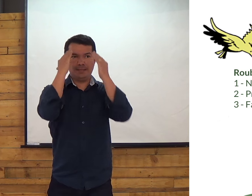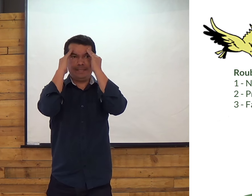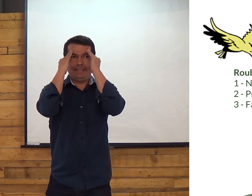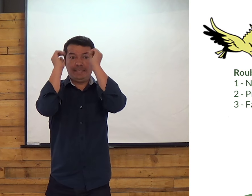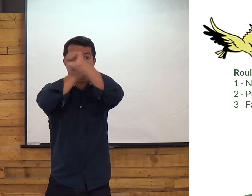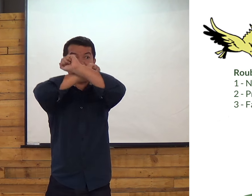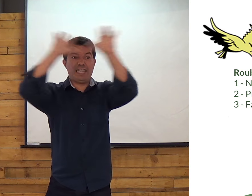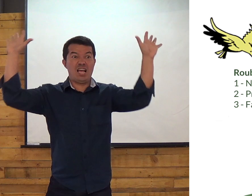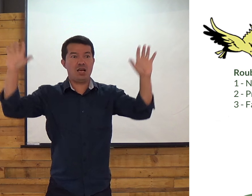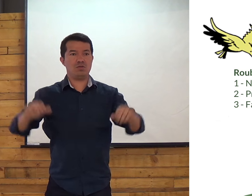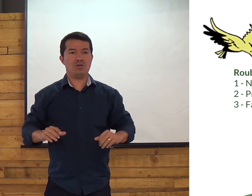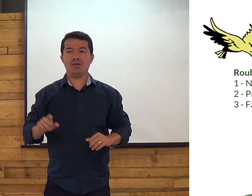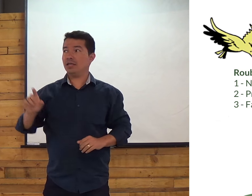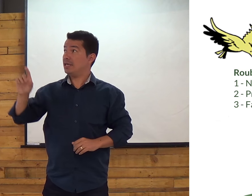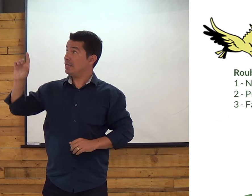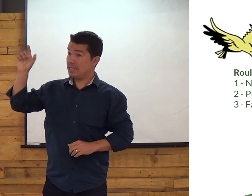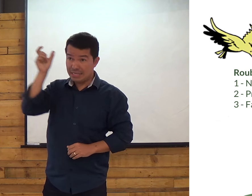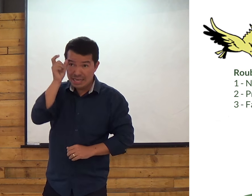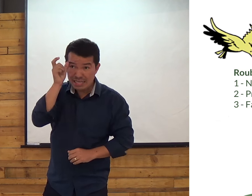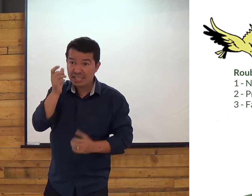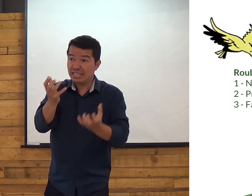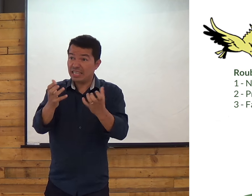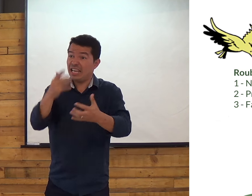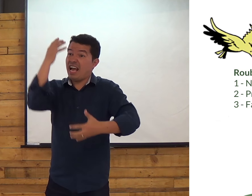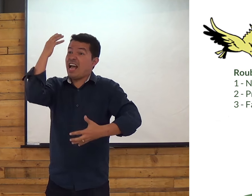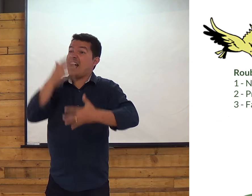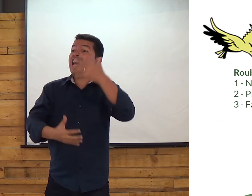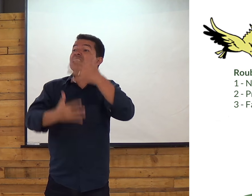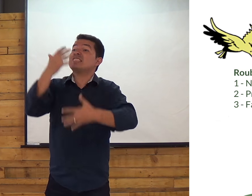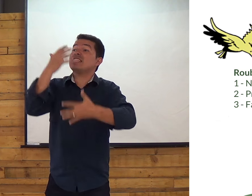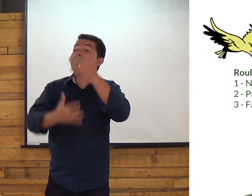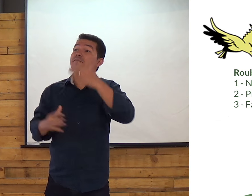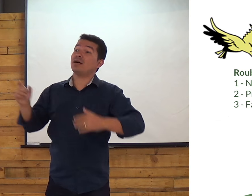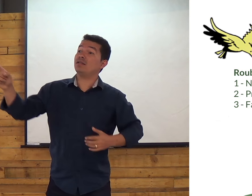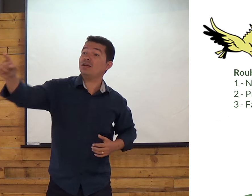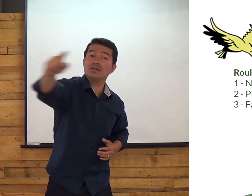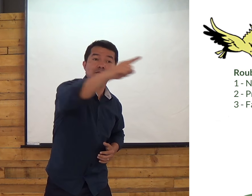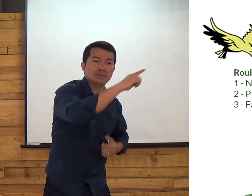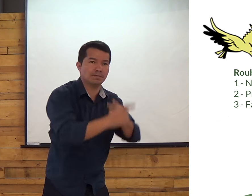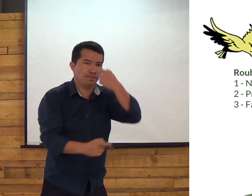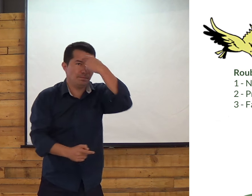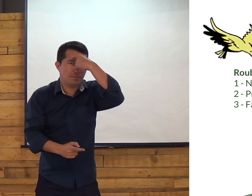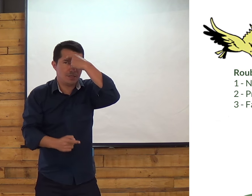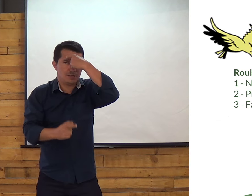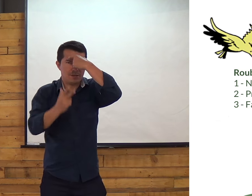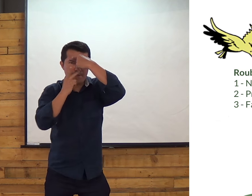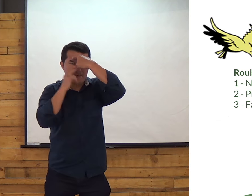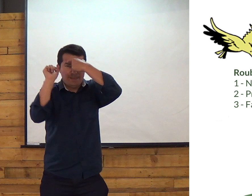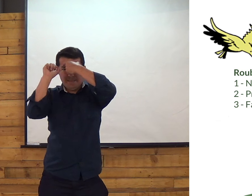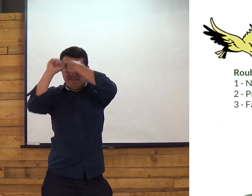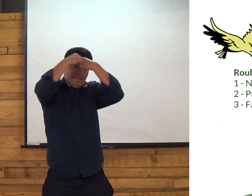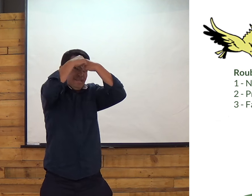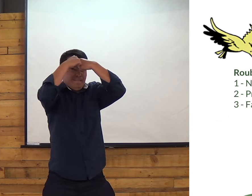almas não quer que você entenda claramente as coisas do Senhor. O diabo quer